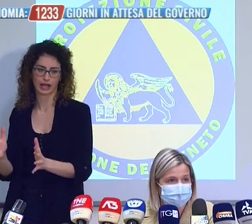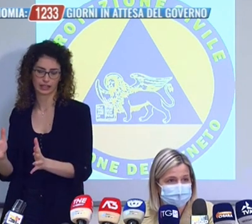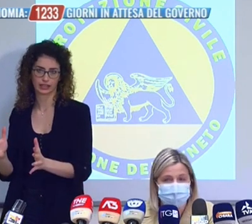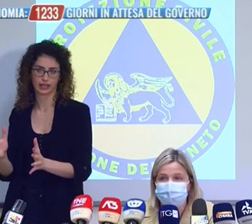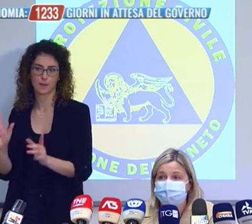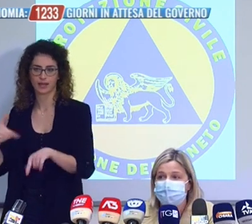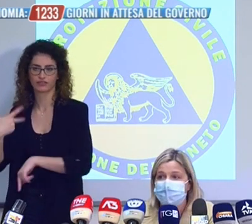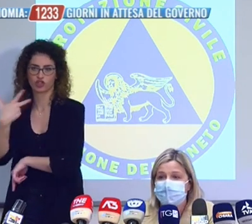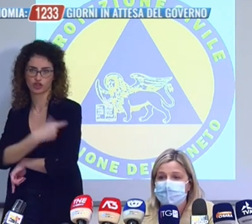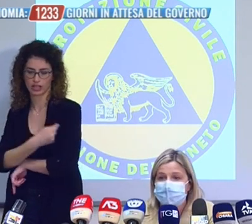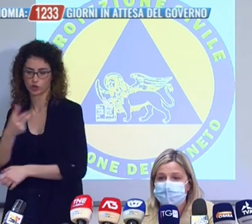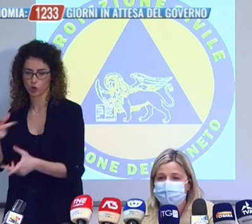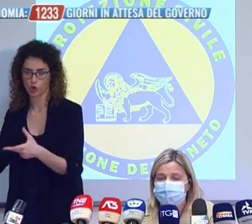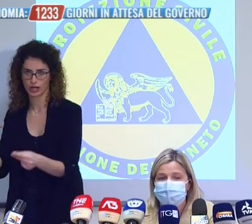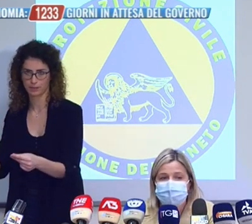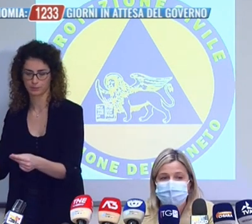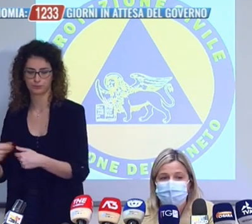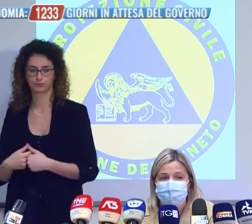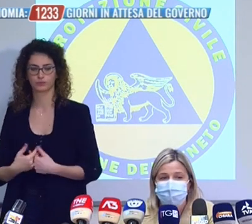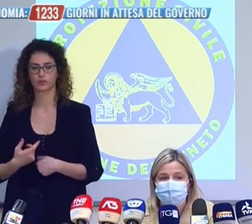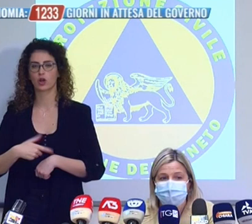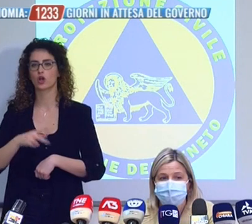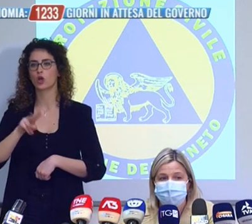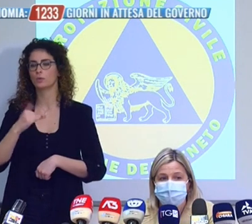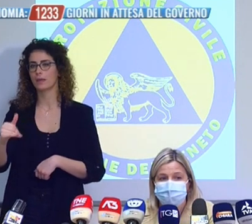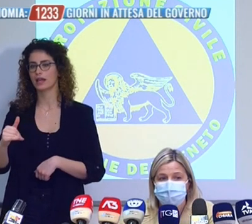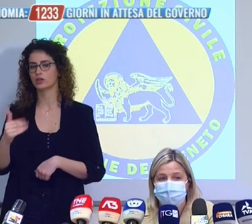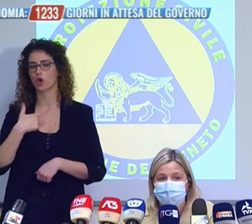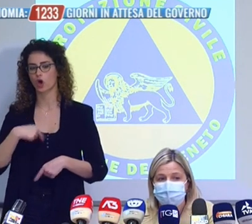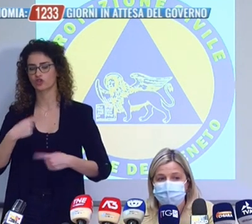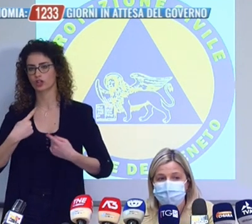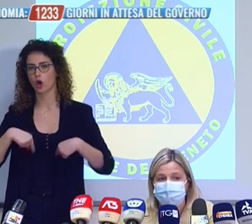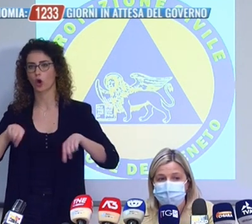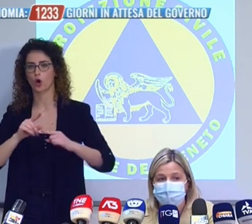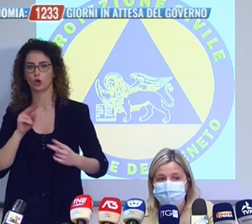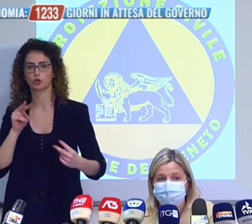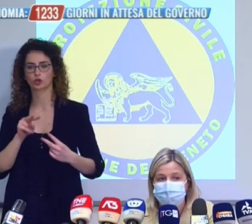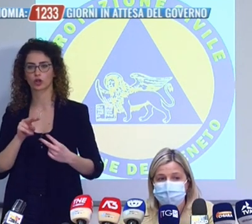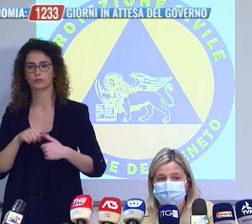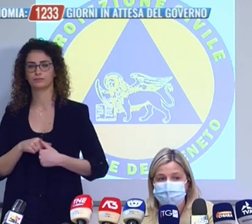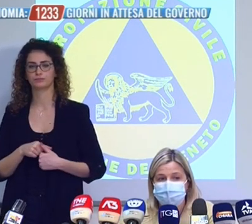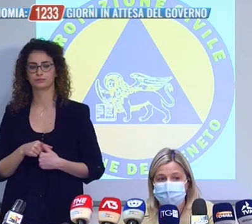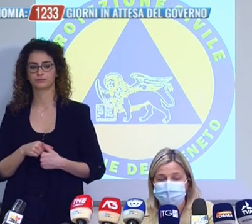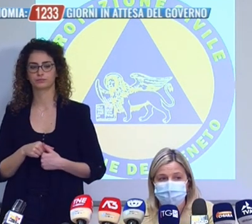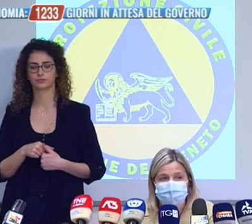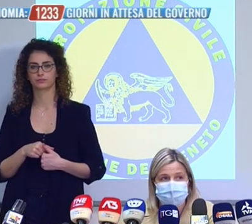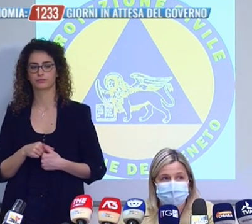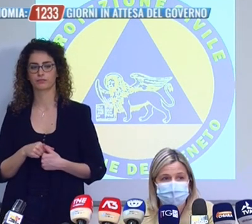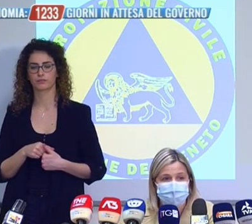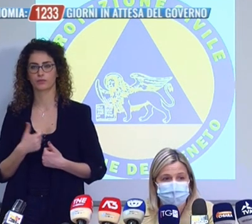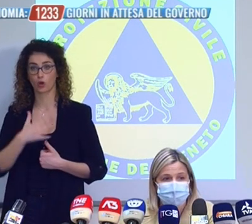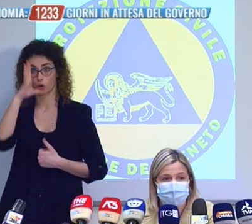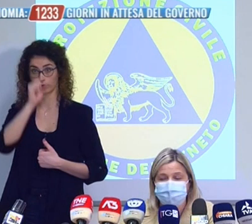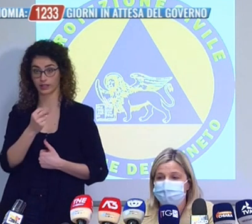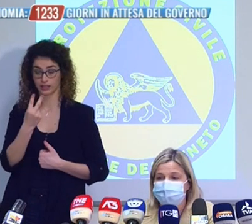della vaccinazione. Alle 2:30 oggi io farò un incontro con le due